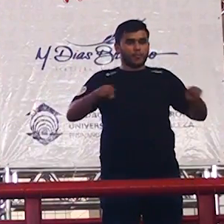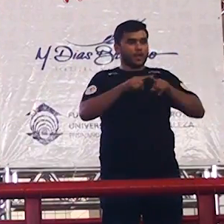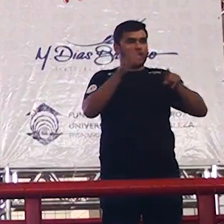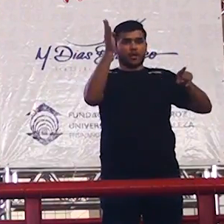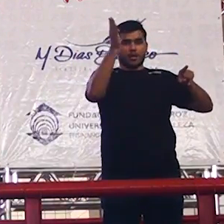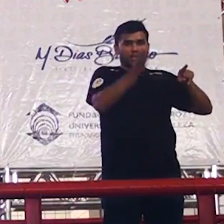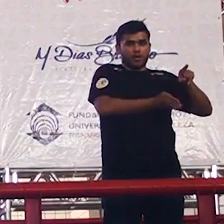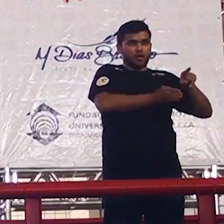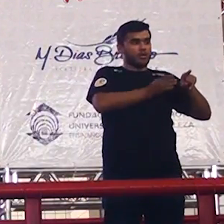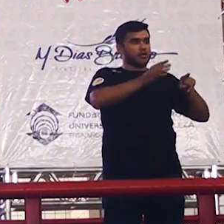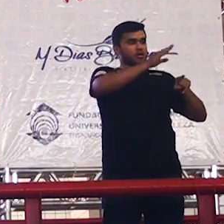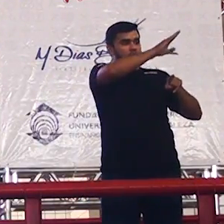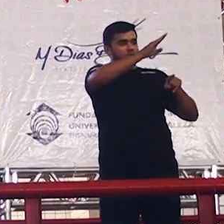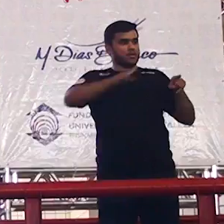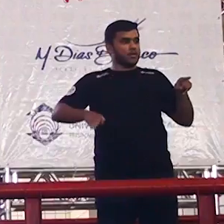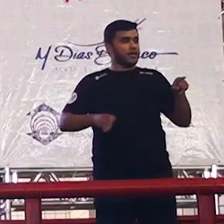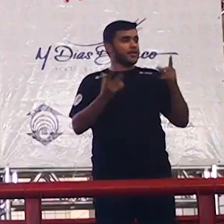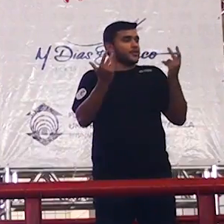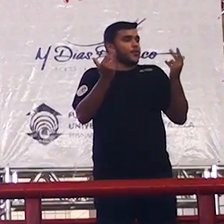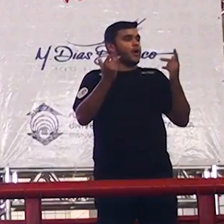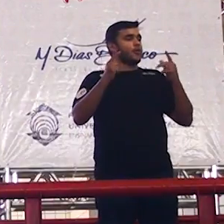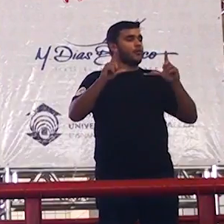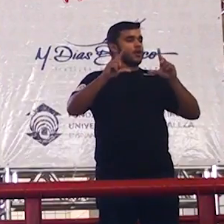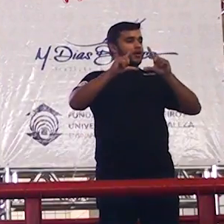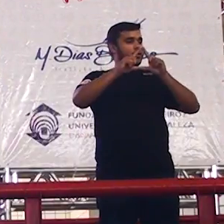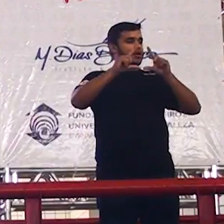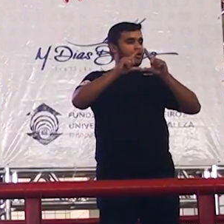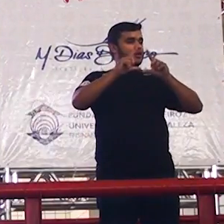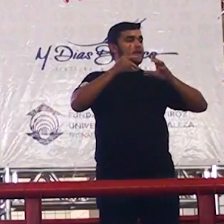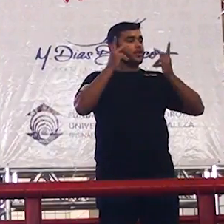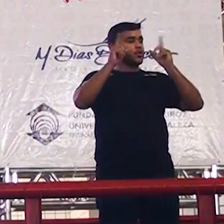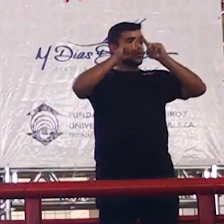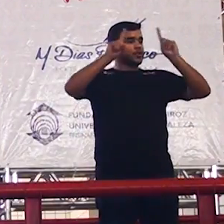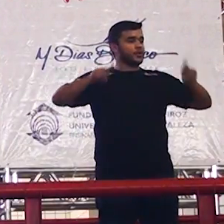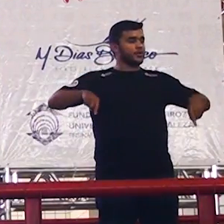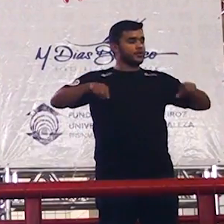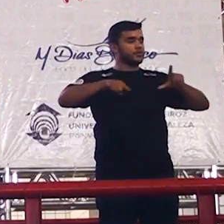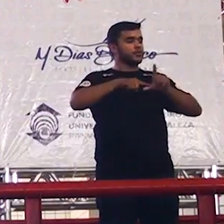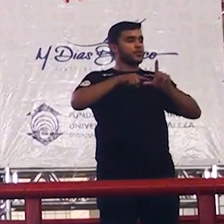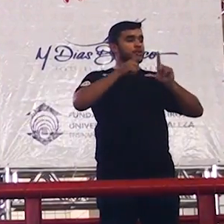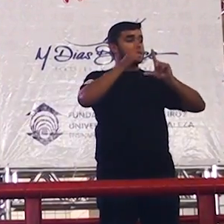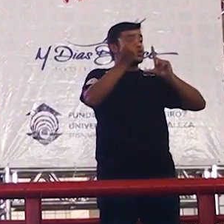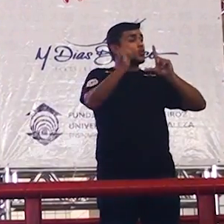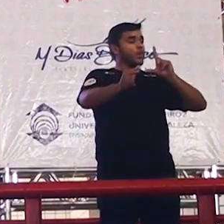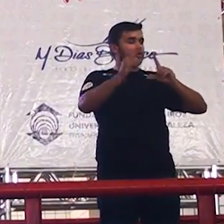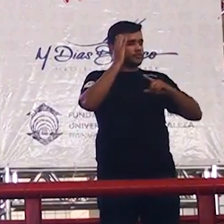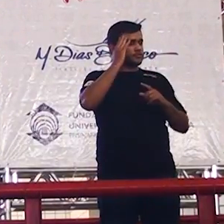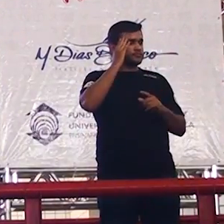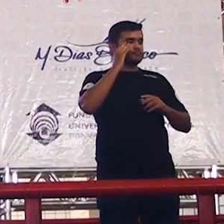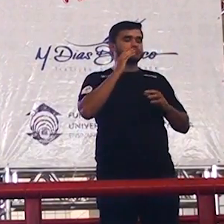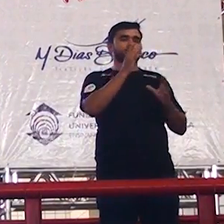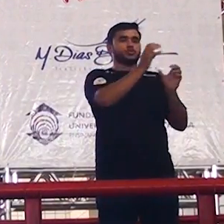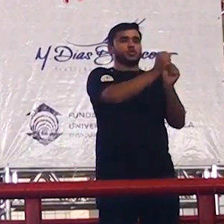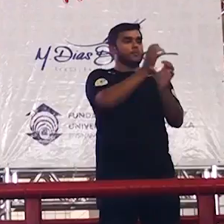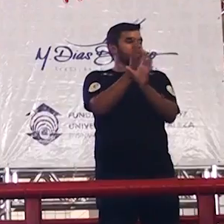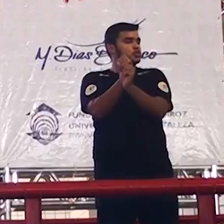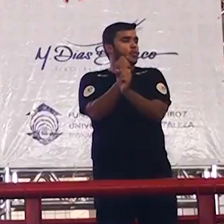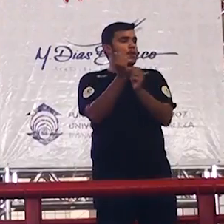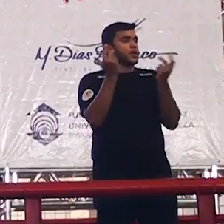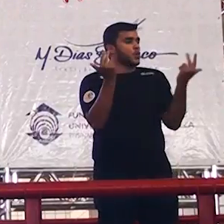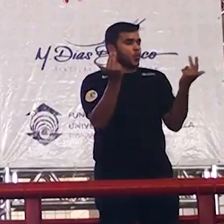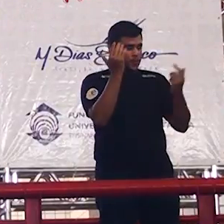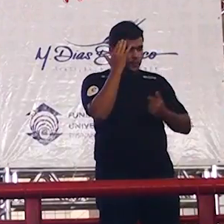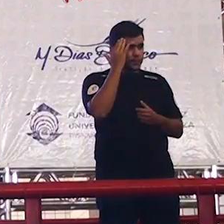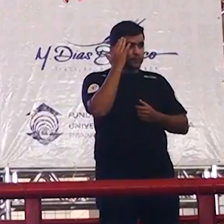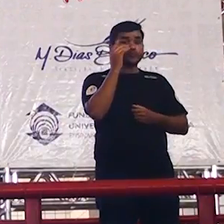retângulo é dividido em 2 triângulos. Por isso que a área do triângulo é base vezes altura dividido por 2. Porque a base